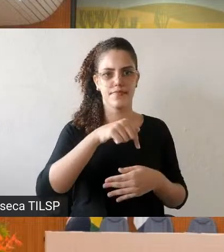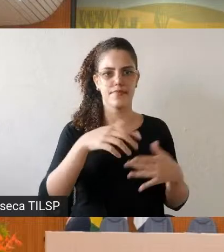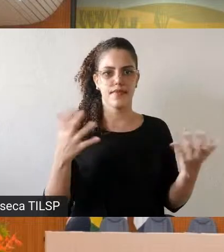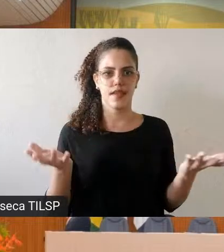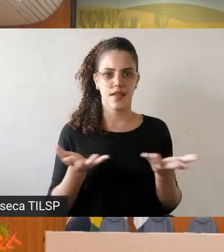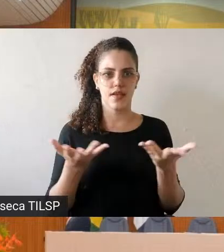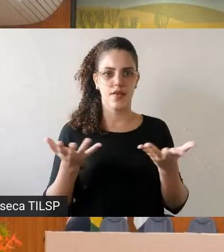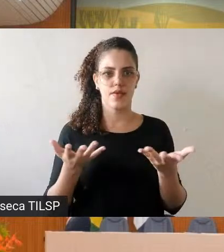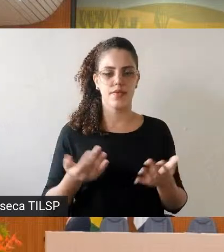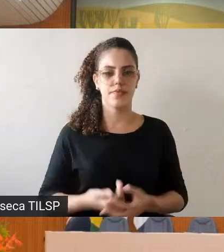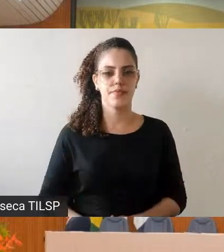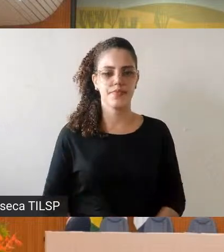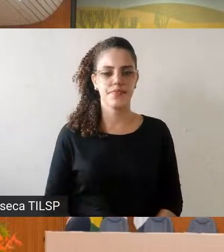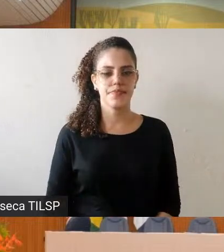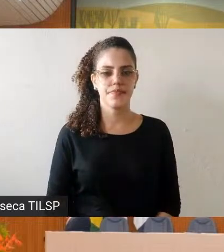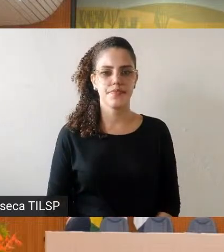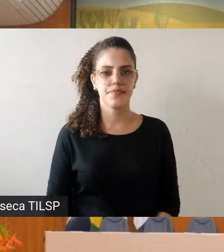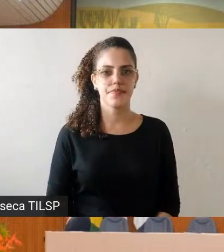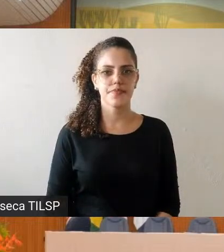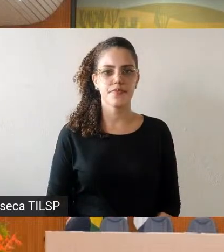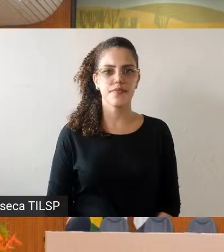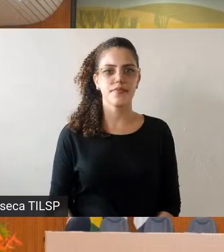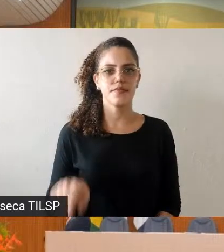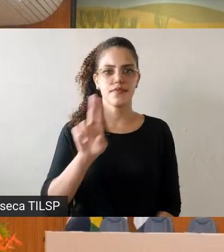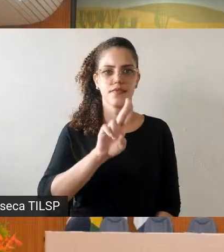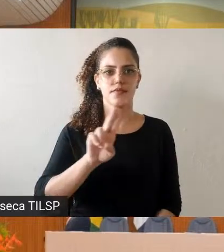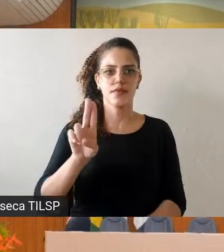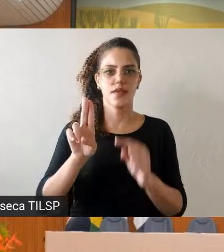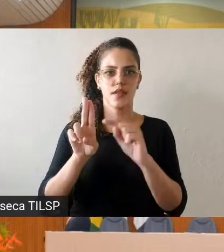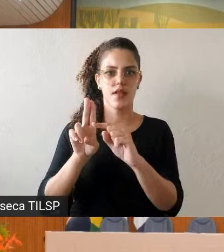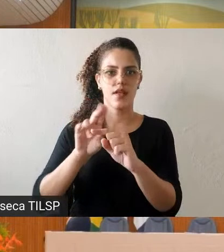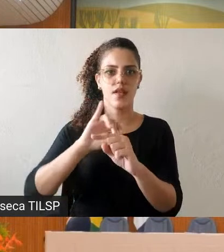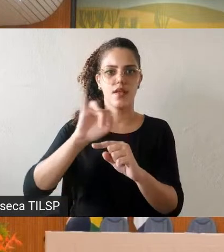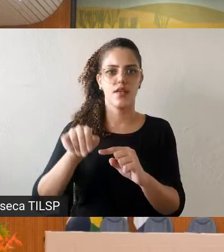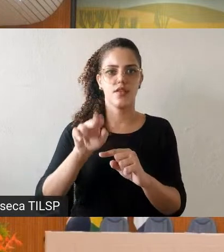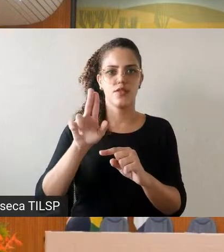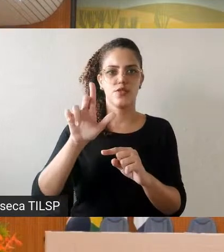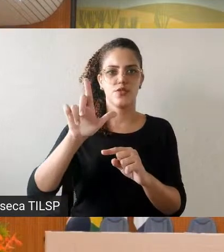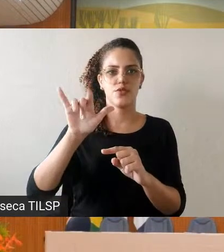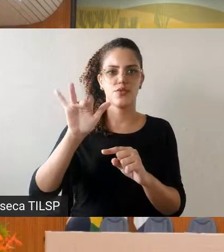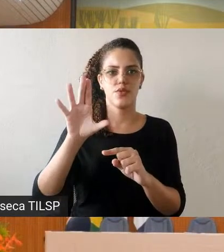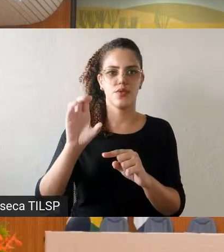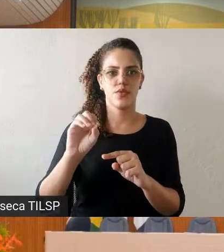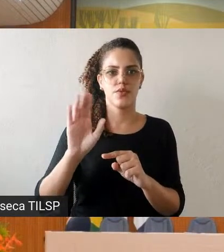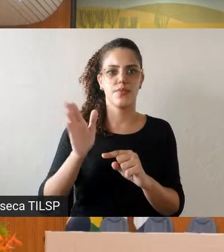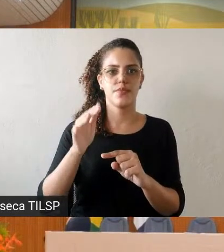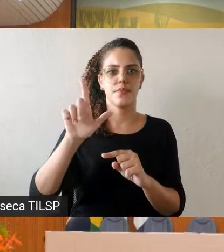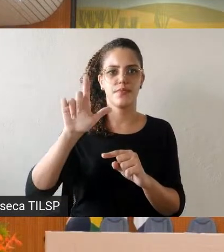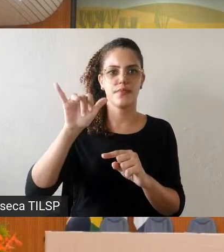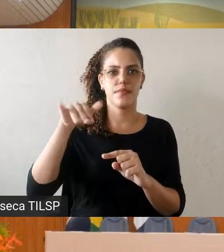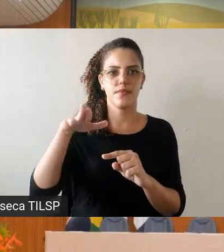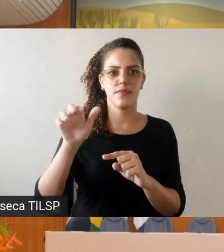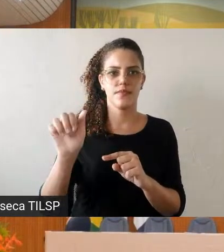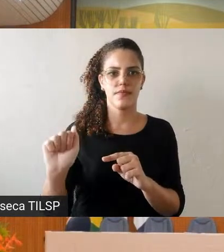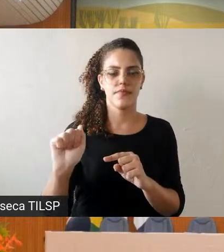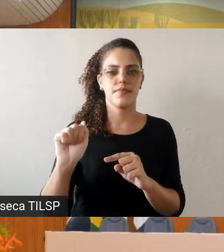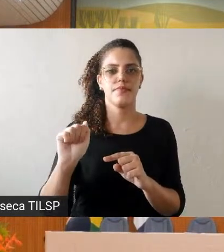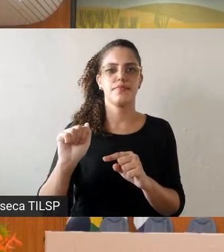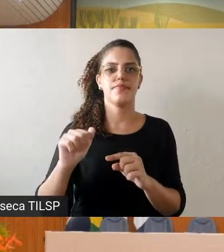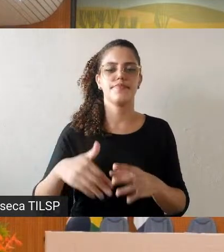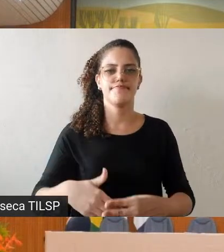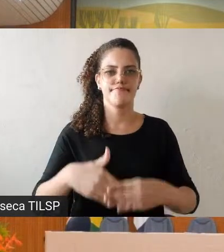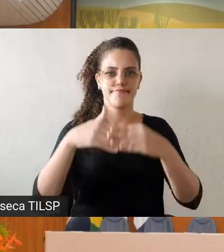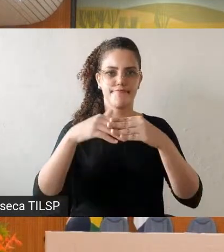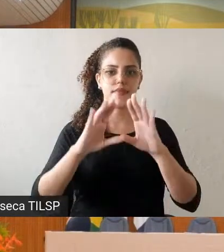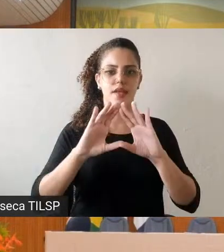inaugural. Em nome de Júlio Lima, queremos saudar a comunidade estudantil da